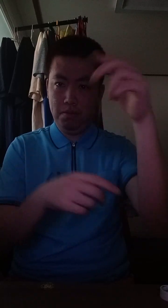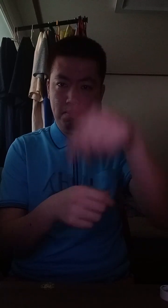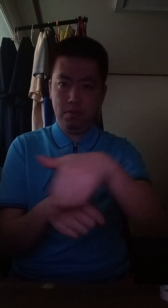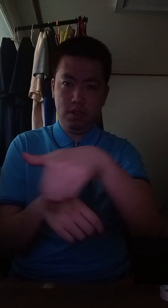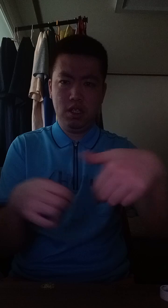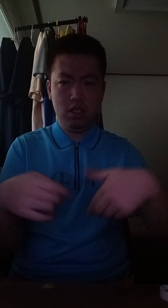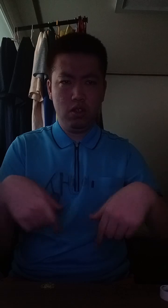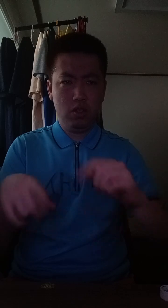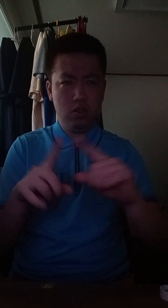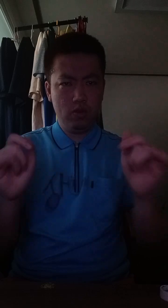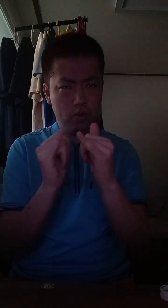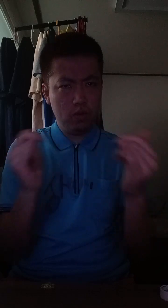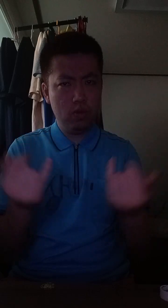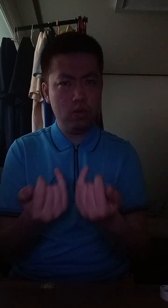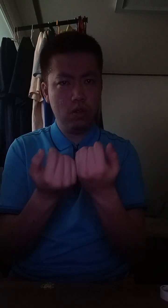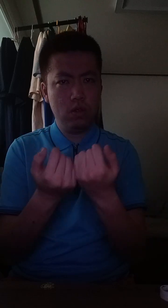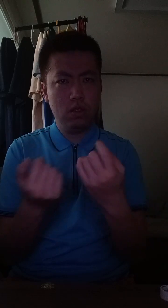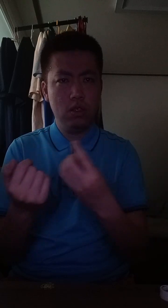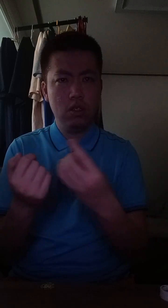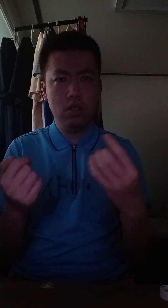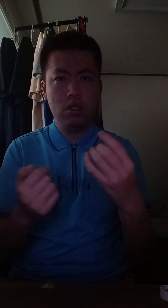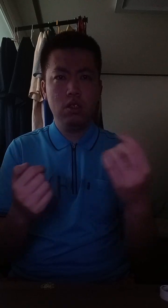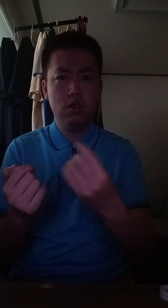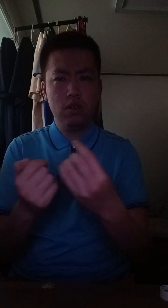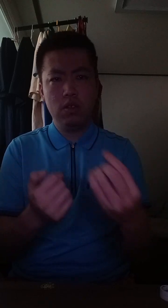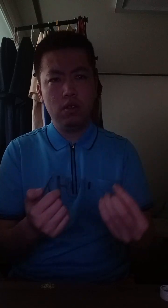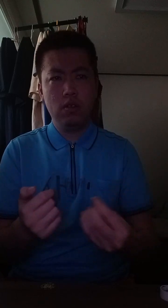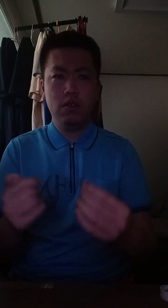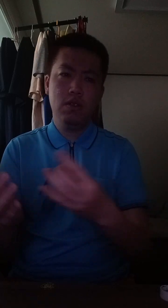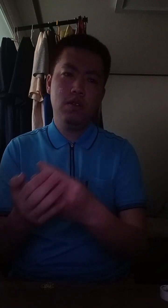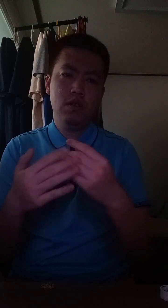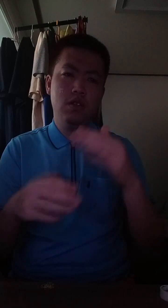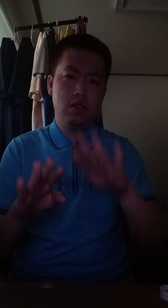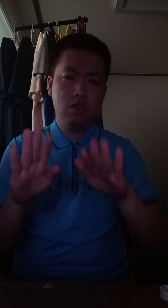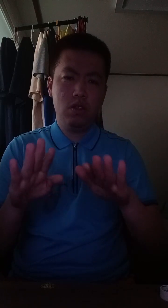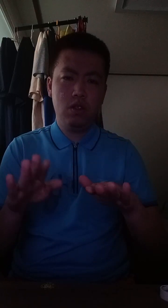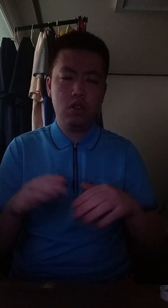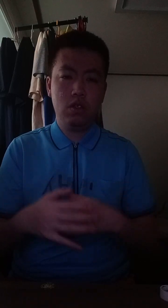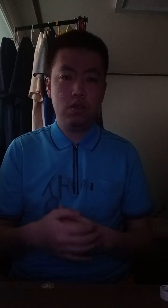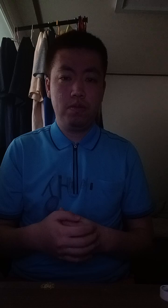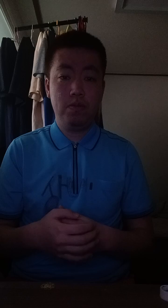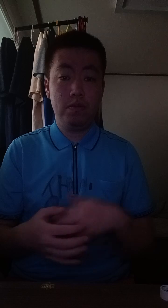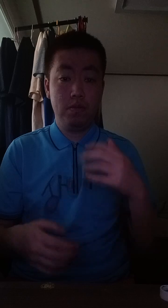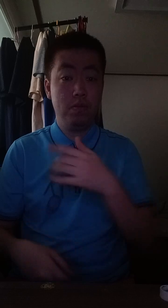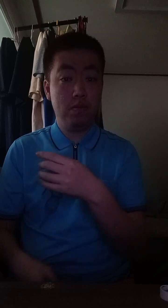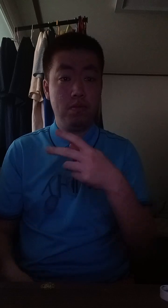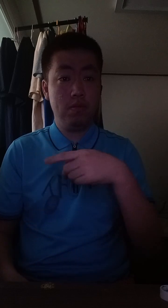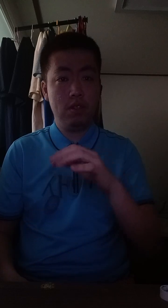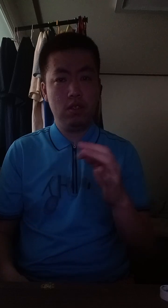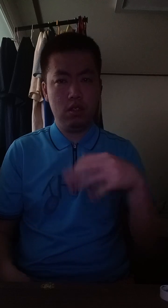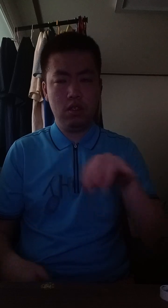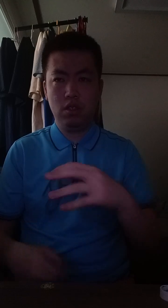갓난아이의 상태를 살피고 쏟아져 나오는 주민들을 안정시킵니다. 방화 용의자는 현장에서